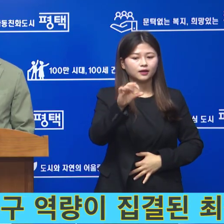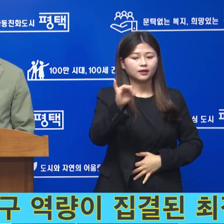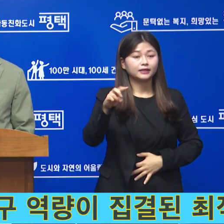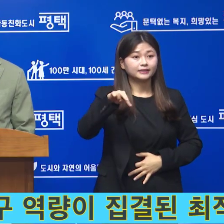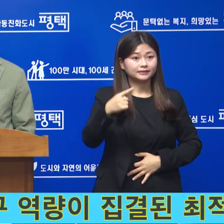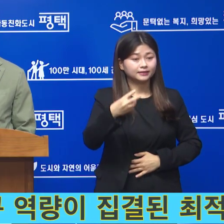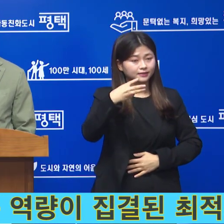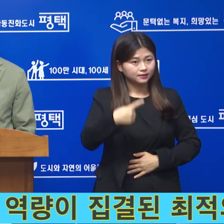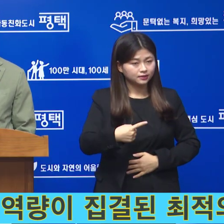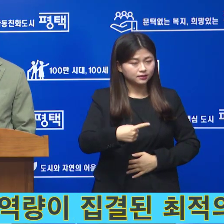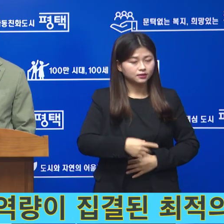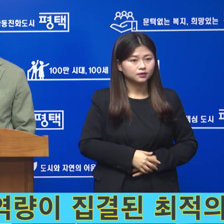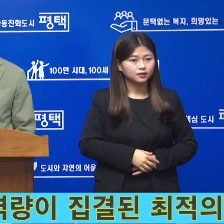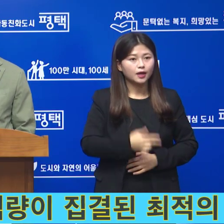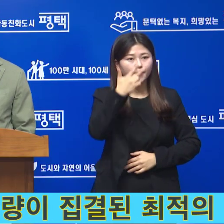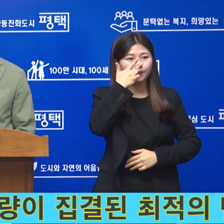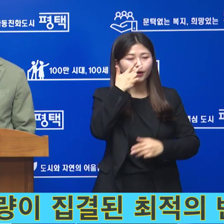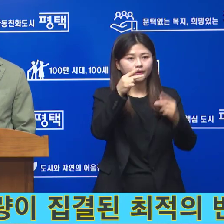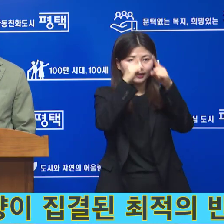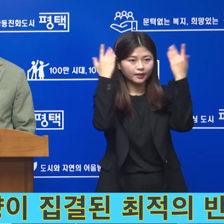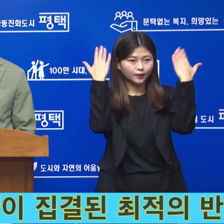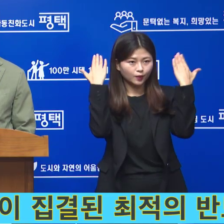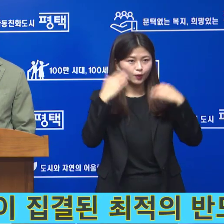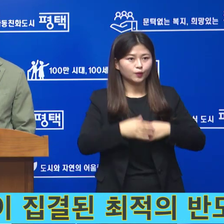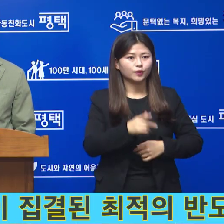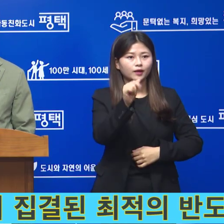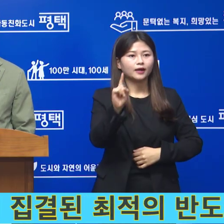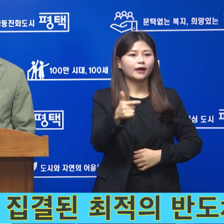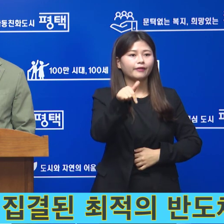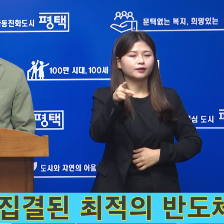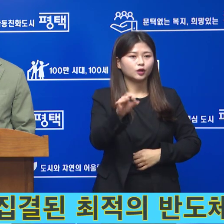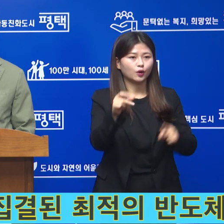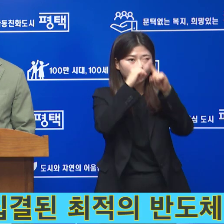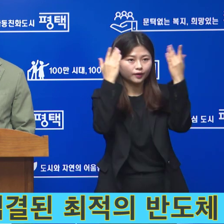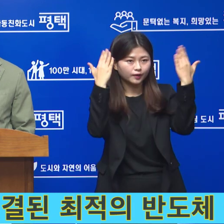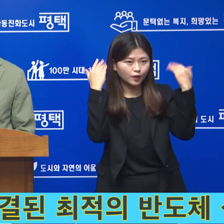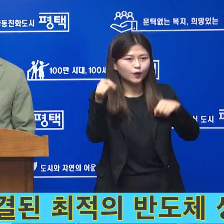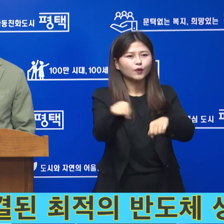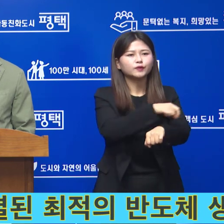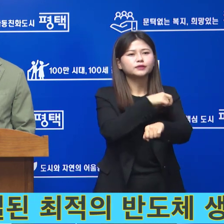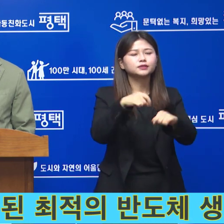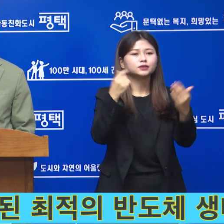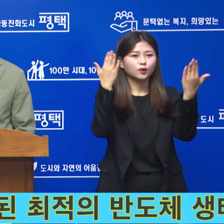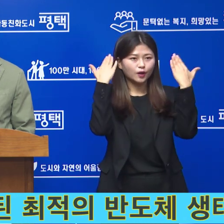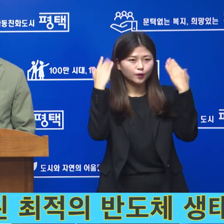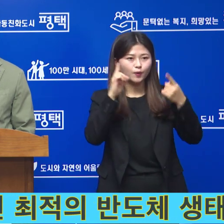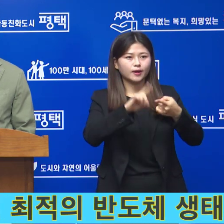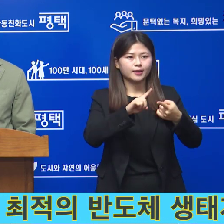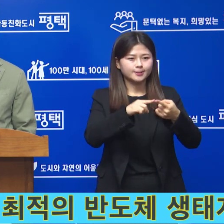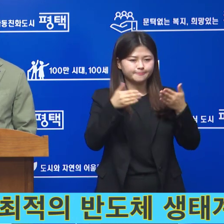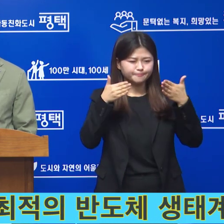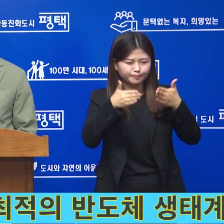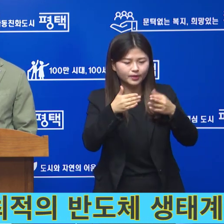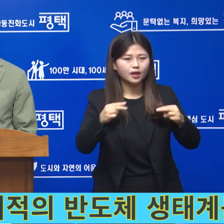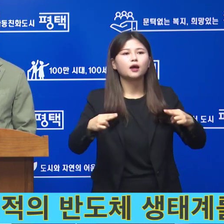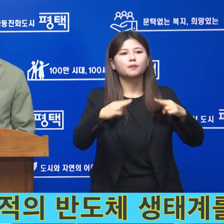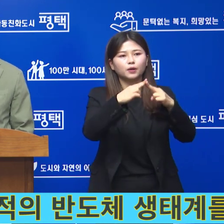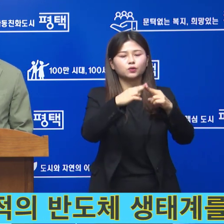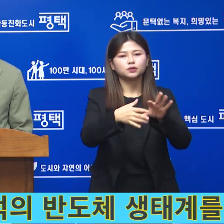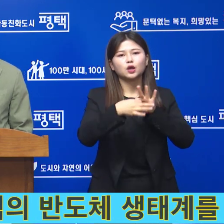말씀드린 그 평택대학교 그리고 한경대학교 국제대학교 또 특성학교 등을 저희가 집중적으로 반도체 학과 신설